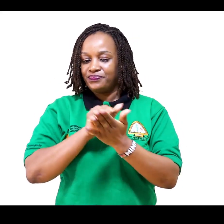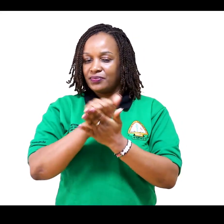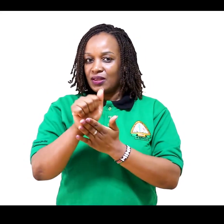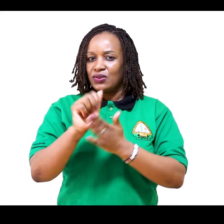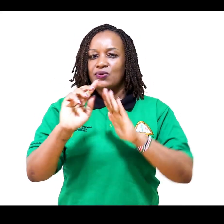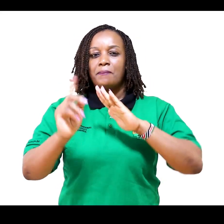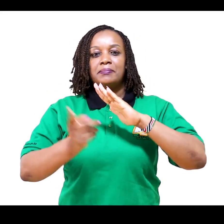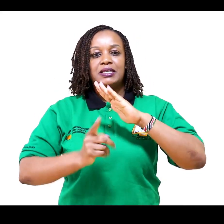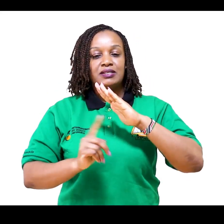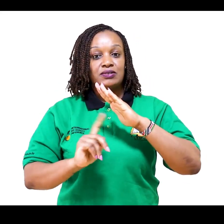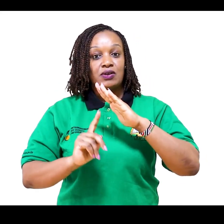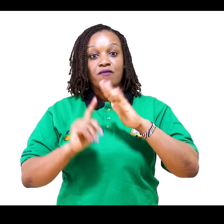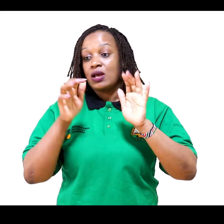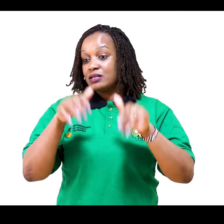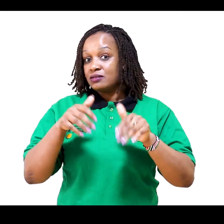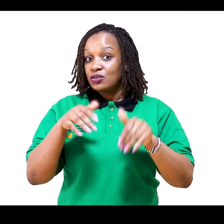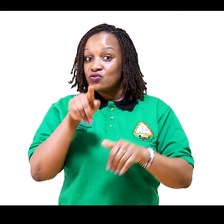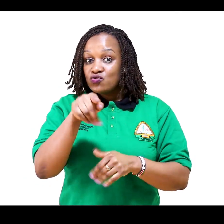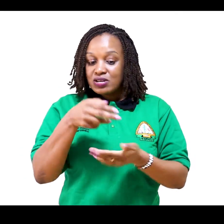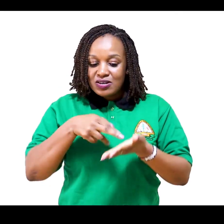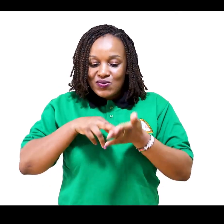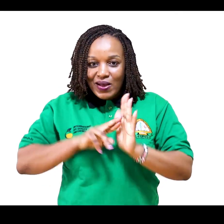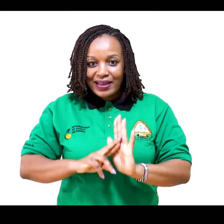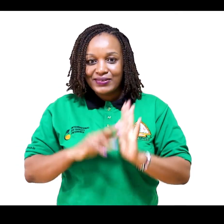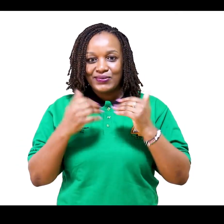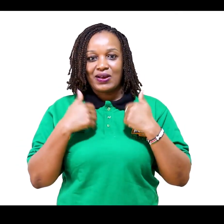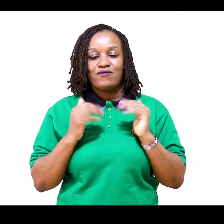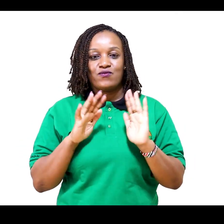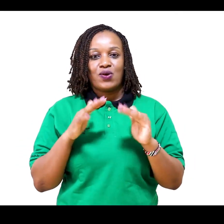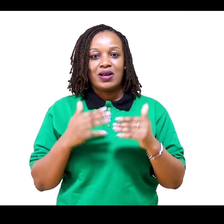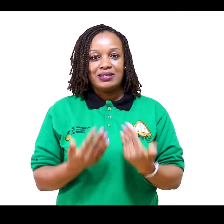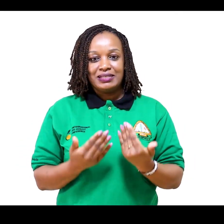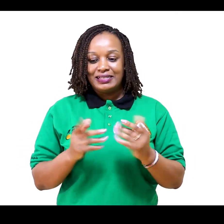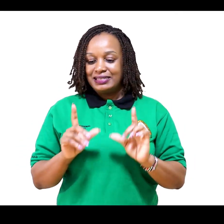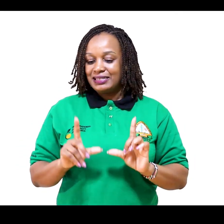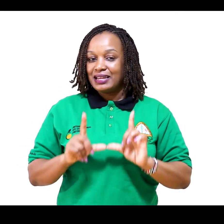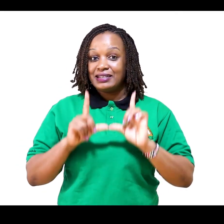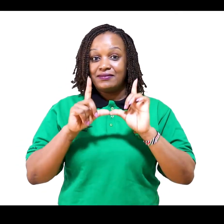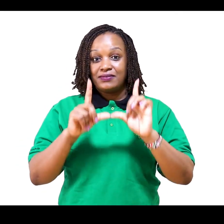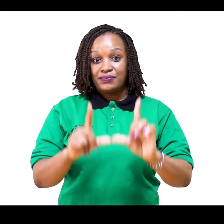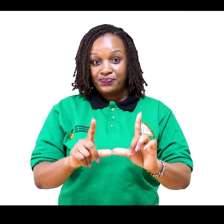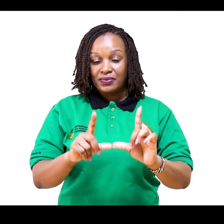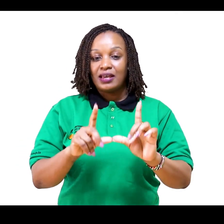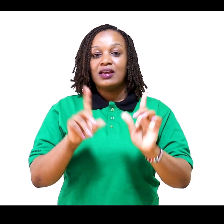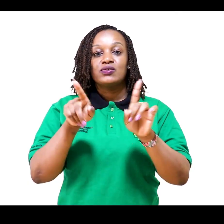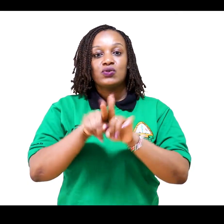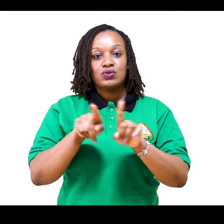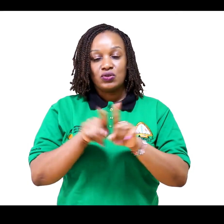la serikali kwa Wizara ya Kilimo, unatakiwa kuwa na cheti na orodha ya majina